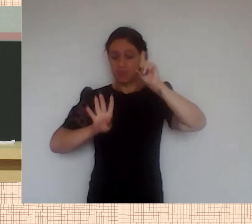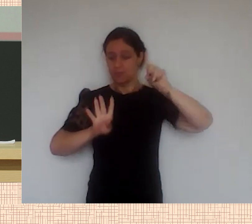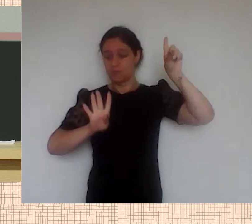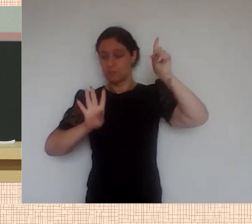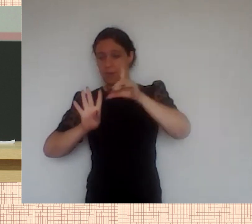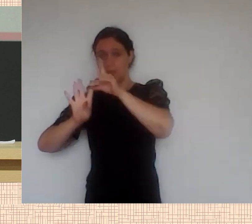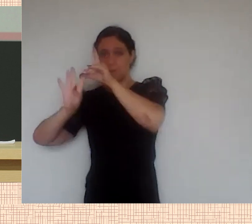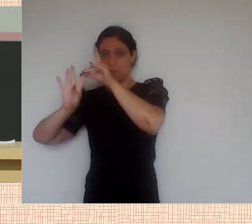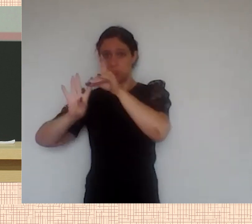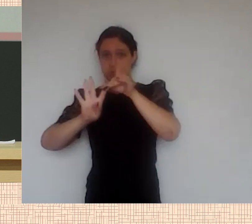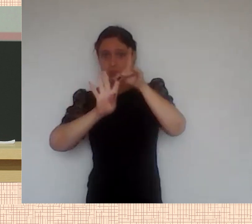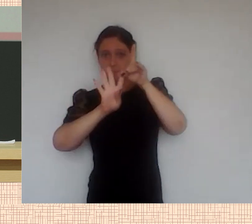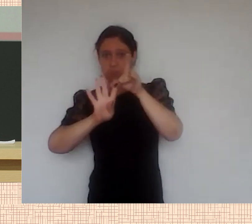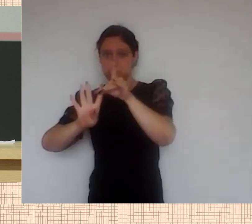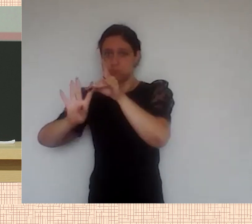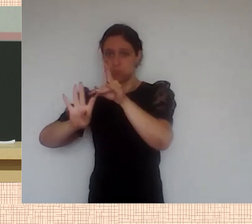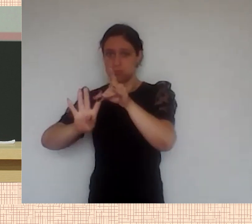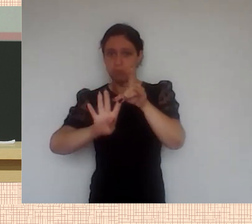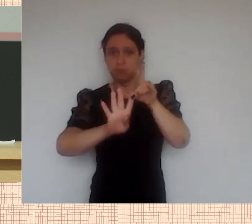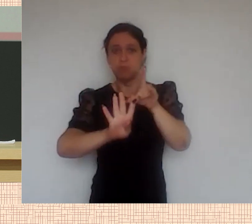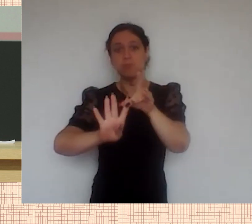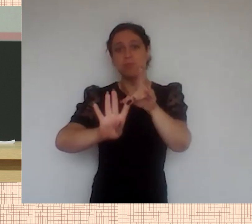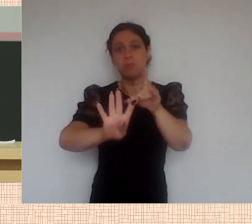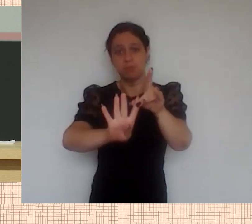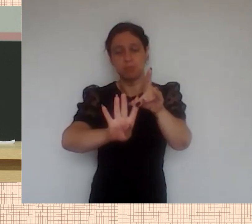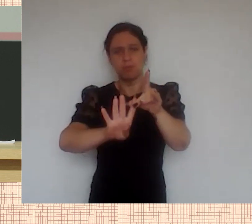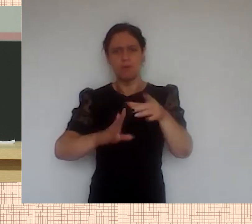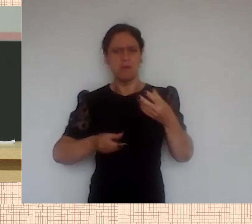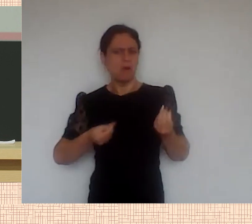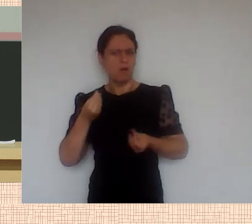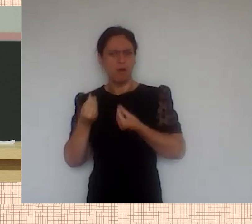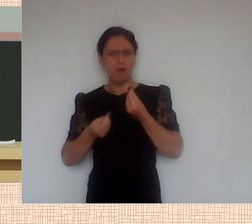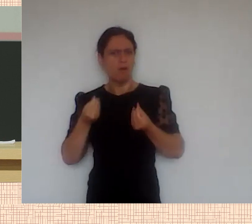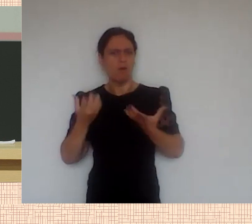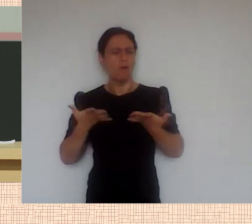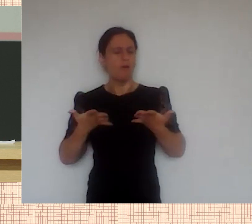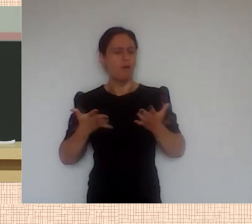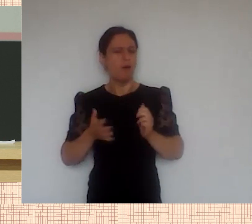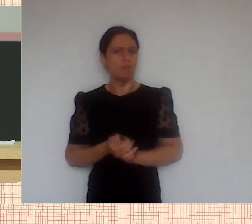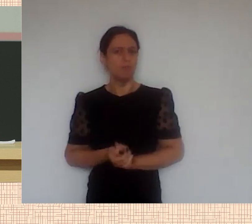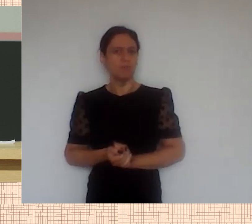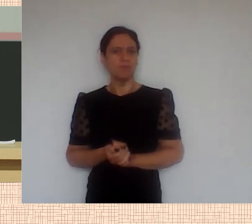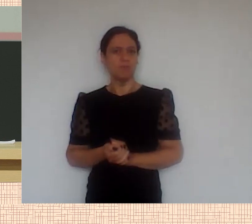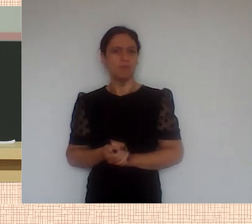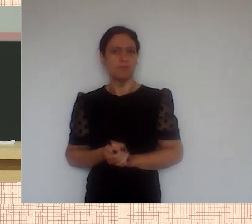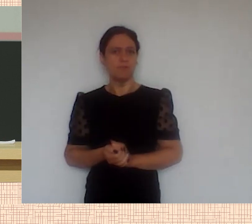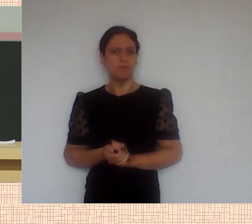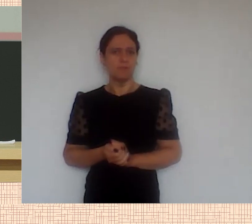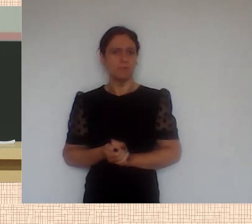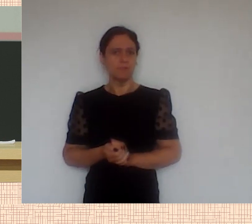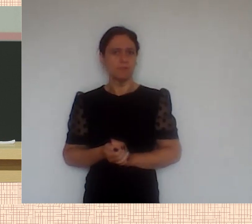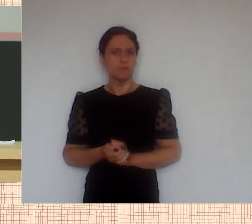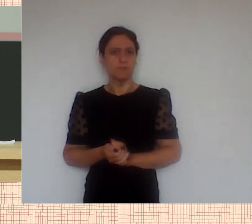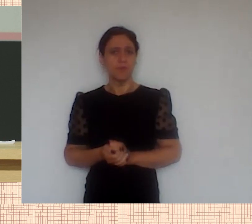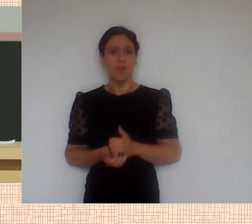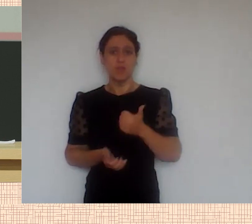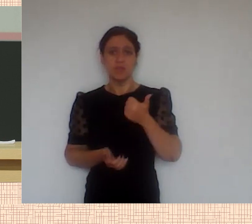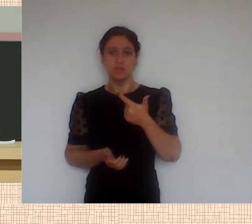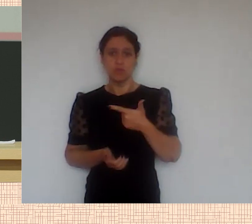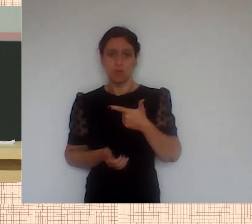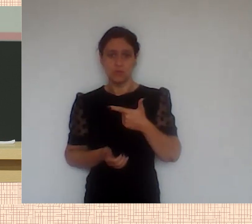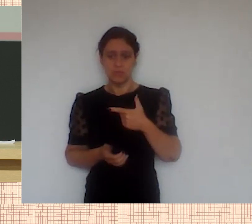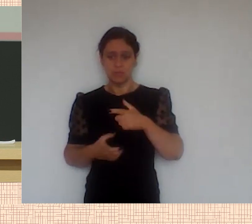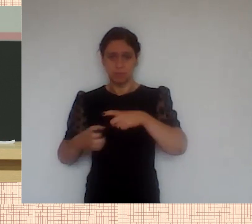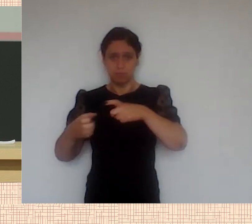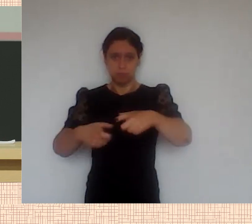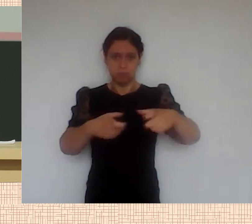as 12 tribos. Já pensou se cada tribo falar, não, nós temos direção própria. Cada